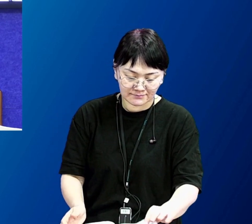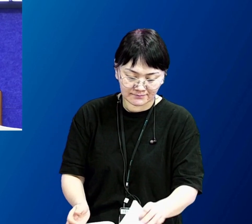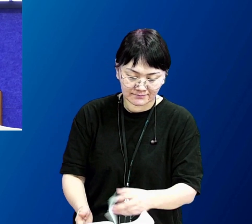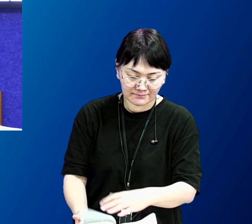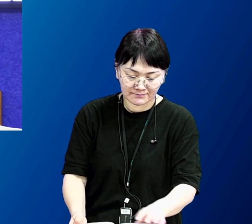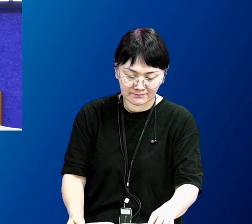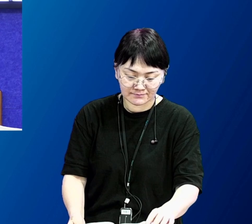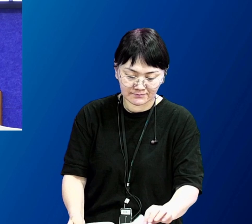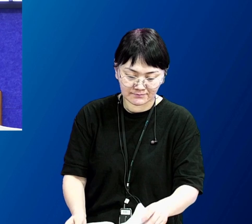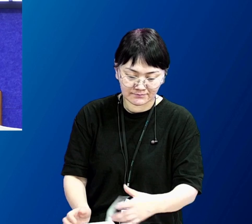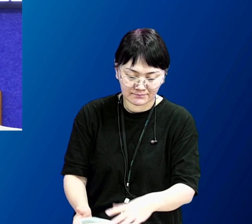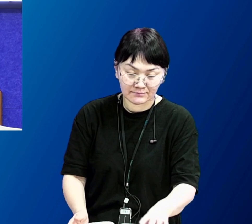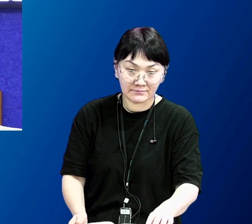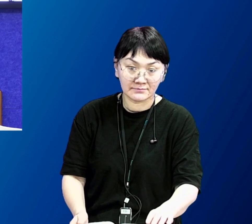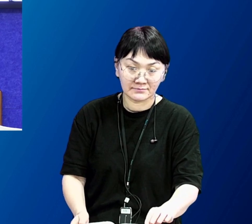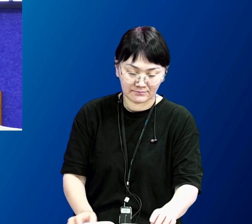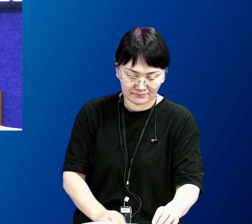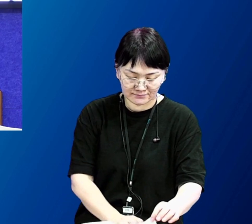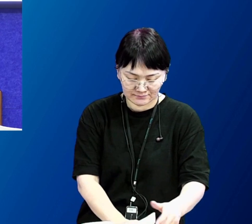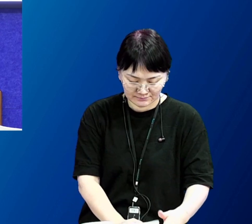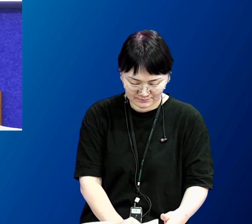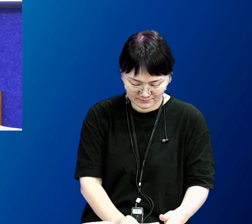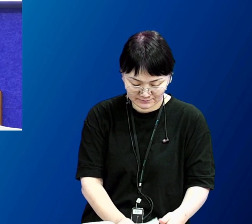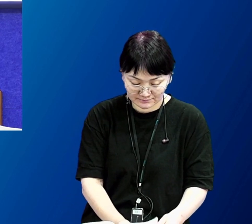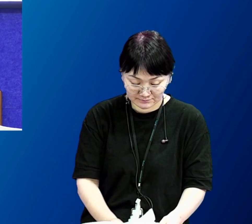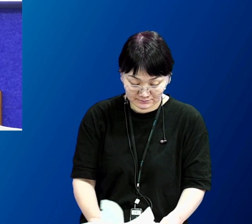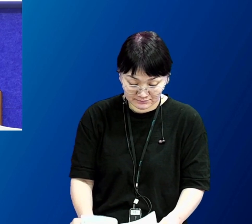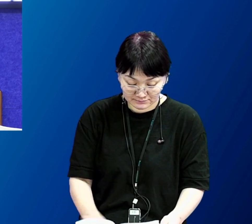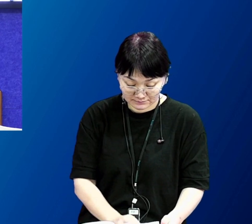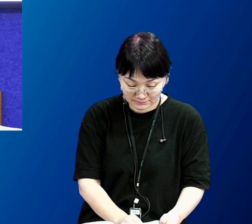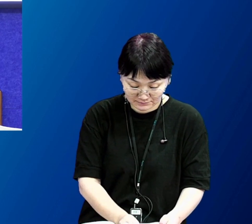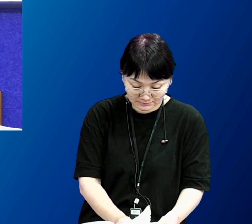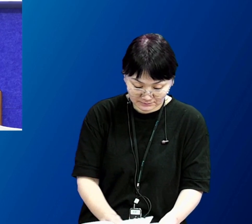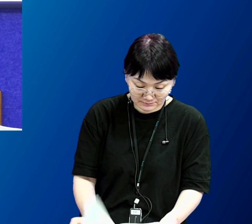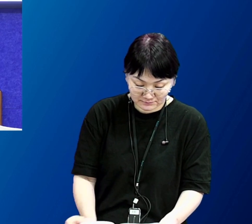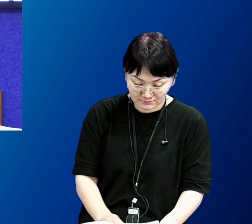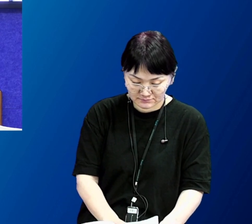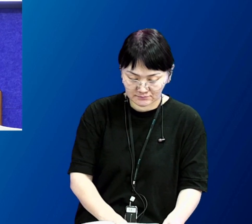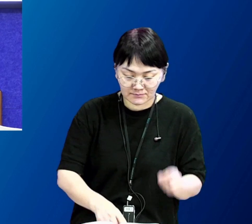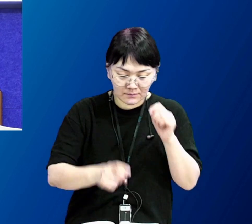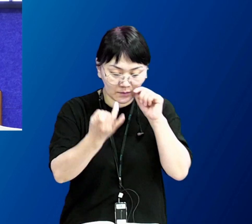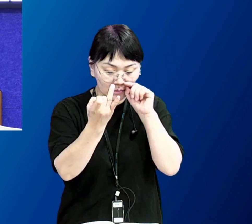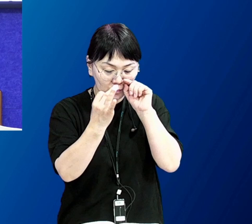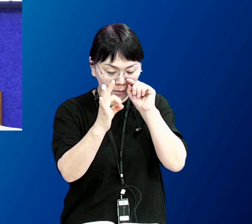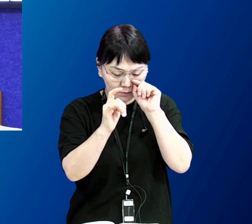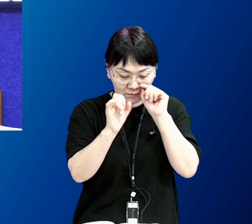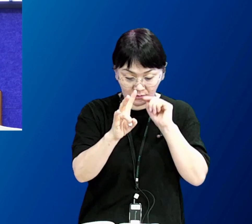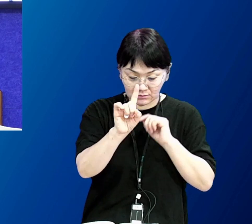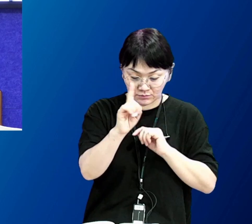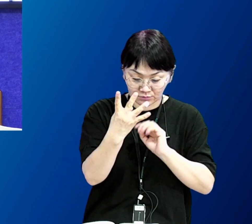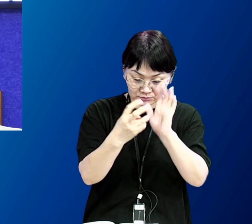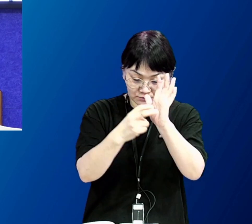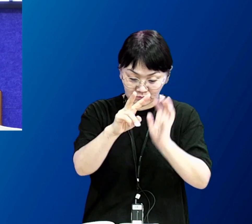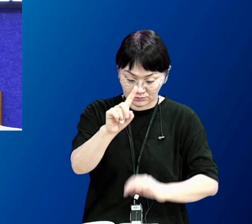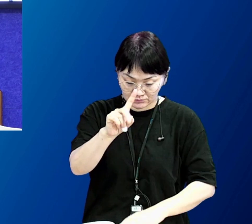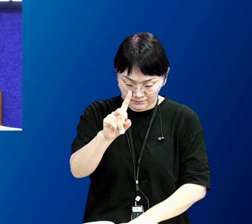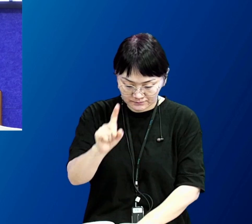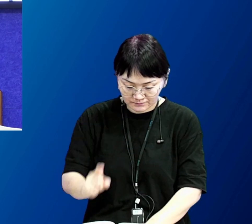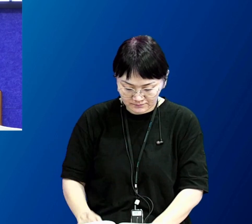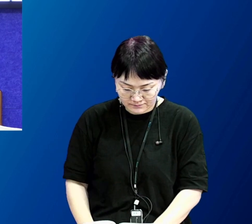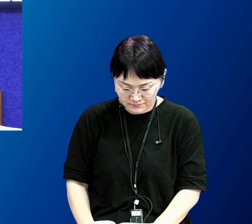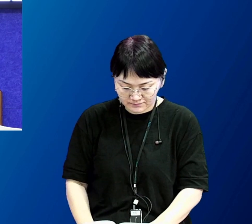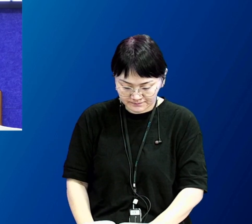14. Йохан 14-ийн 21 дээрээ саруулна. Ийм үг гардаг үз.